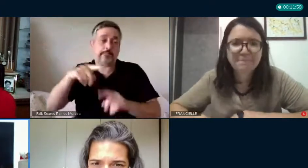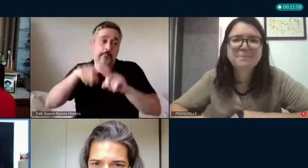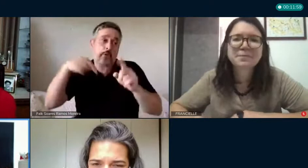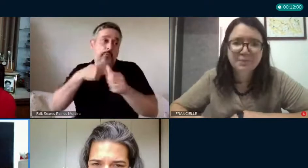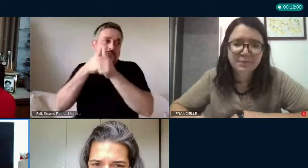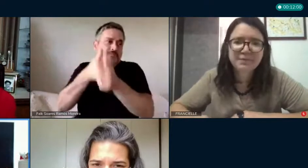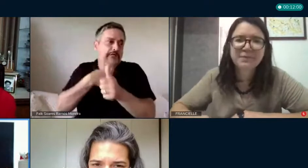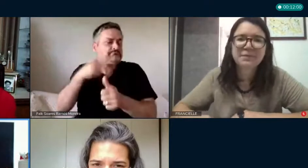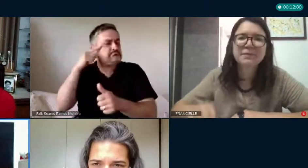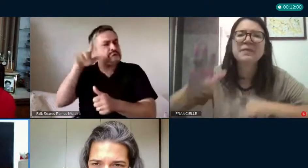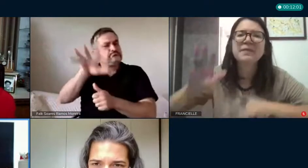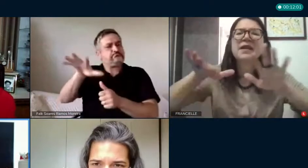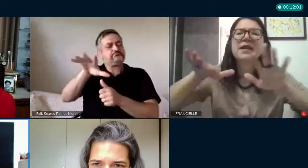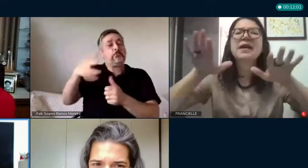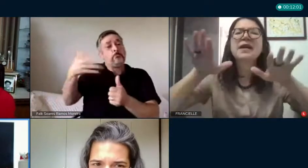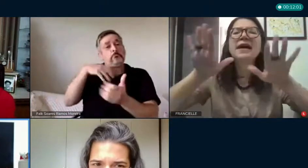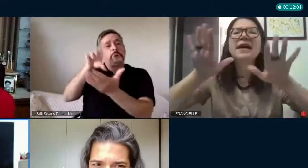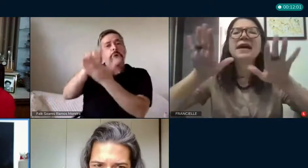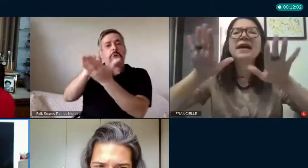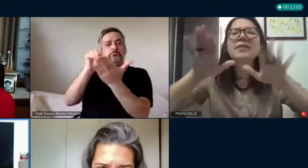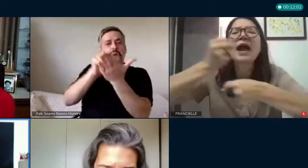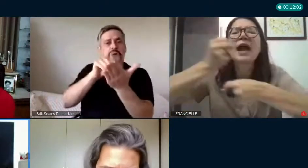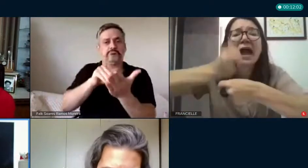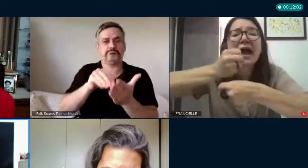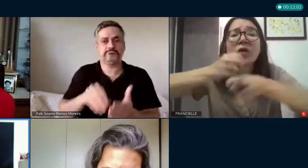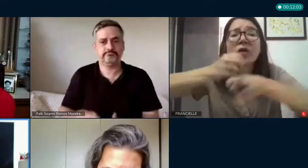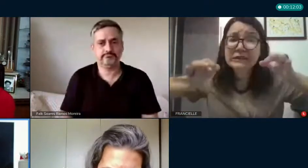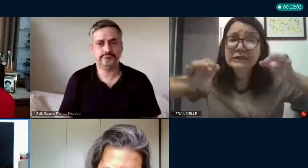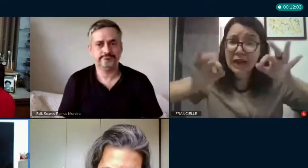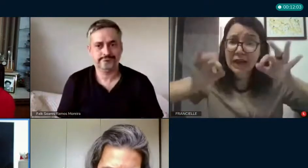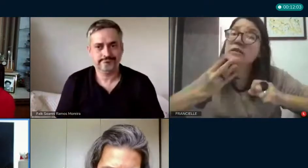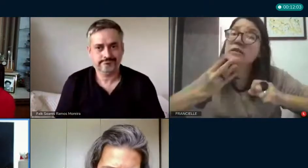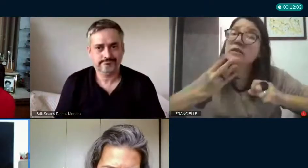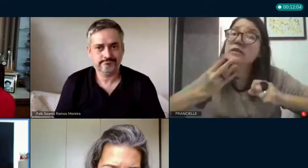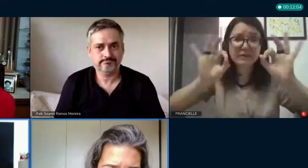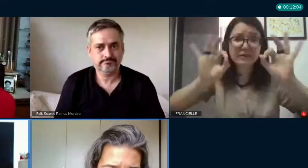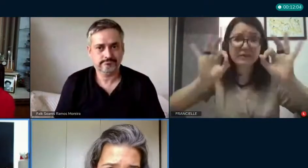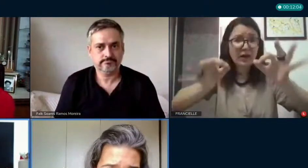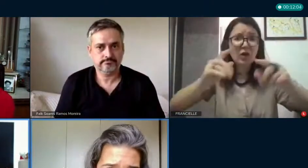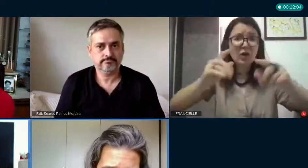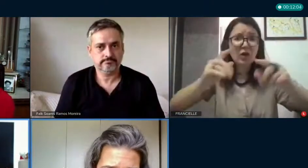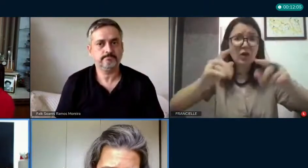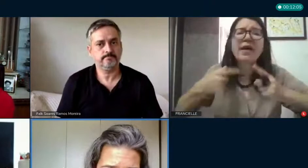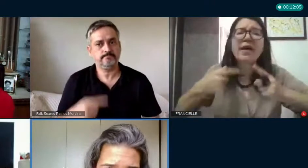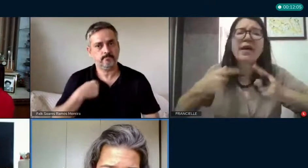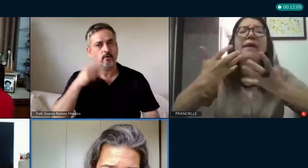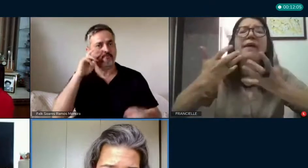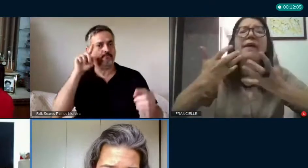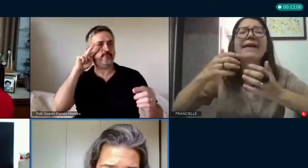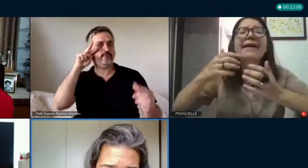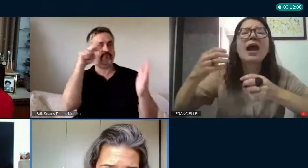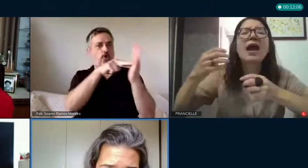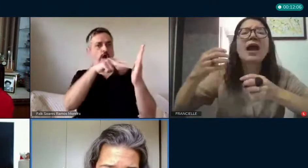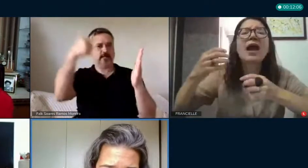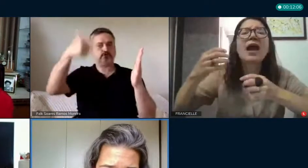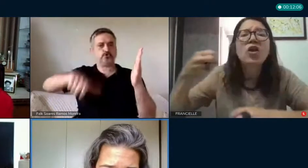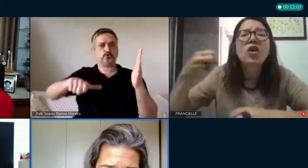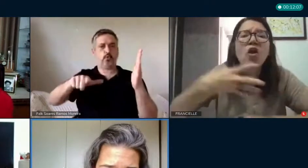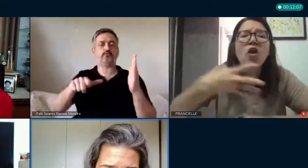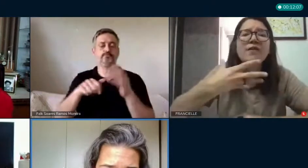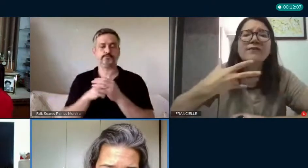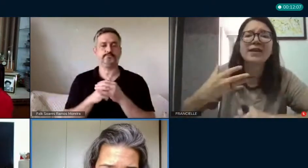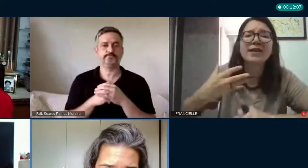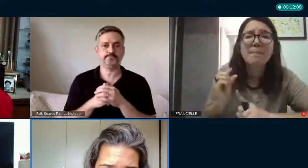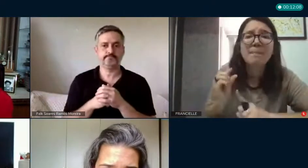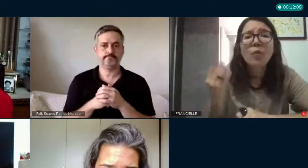questão da porcentagem das crianças foi realmente isso. Foi na hora de colocar. O ano está certo. O autor também está